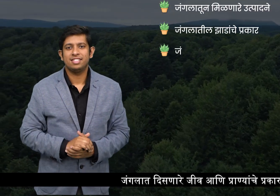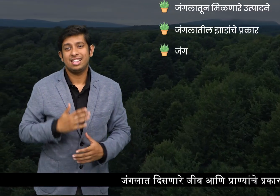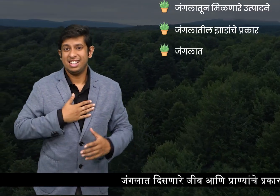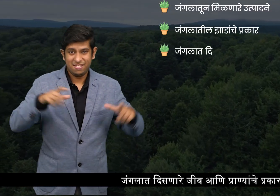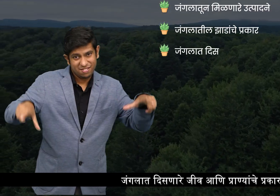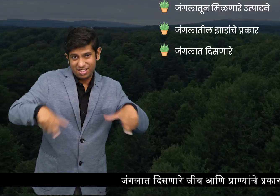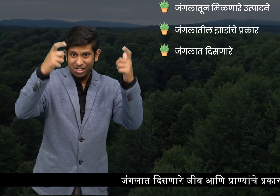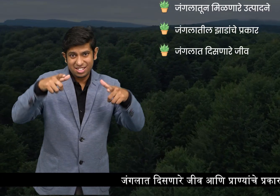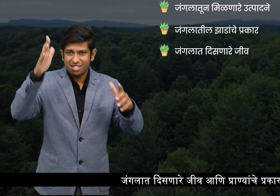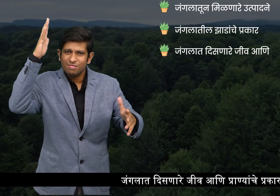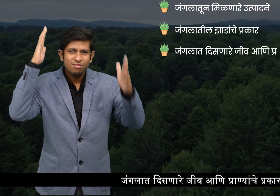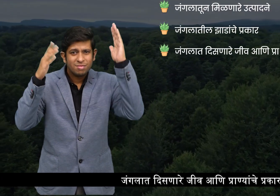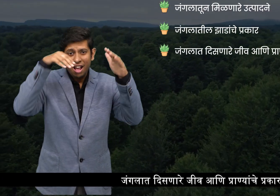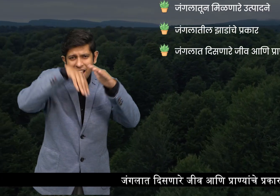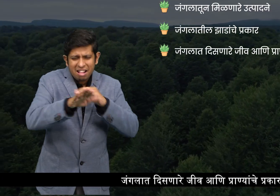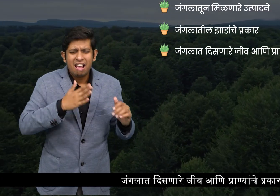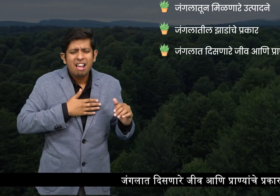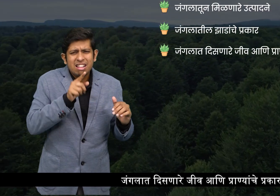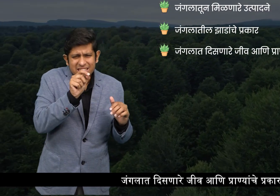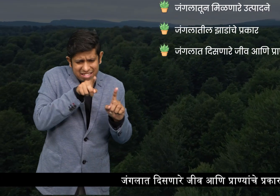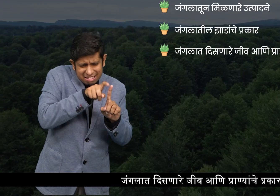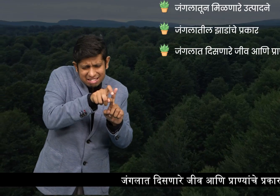जंगलात दिसणारे जीव आणि प्राण्यांचे प्रकार,